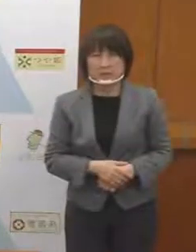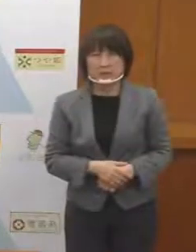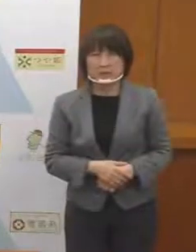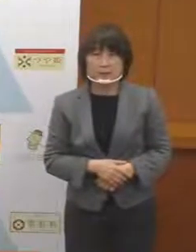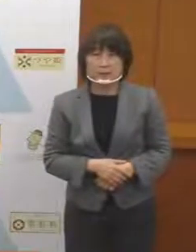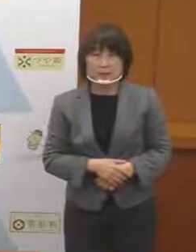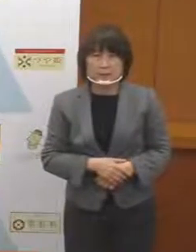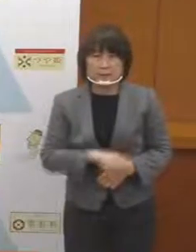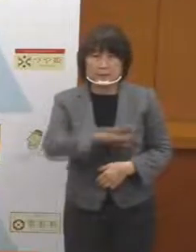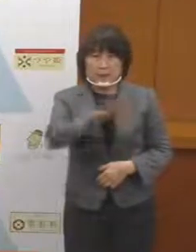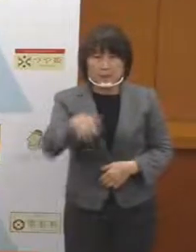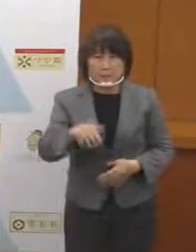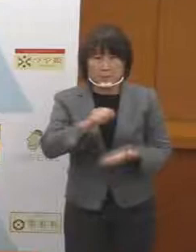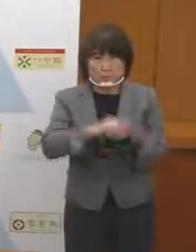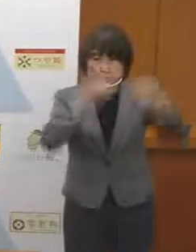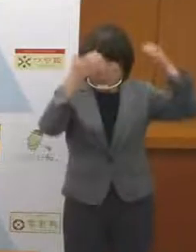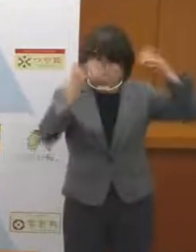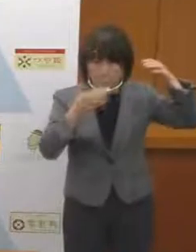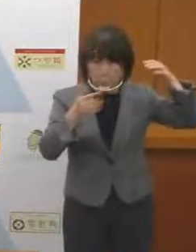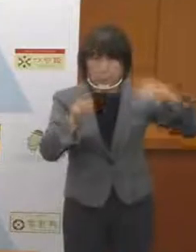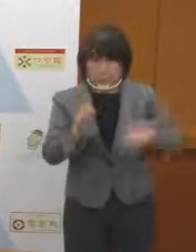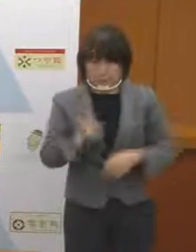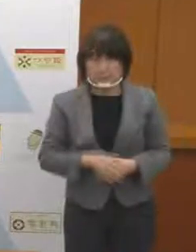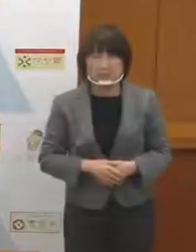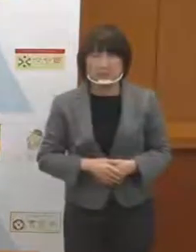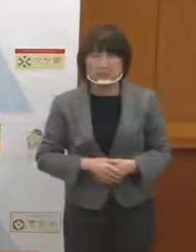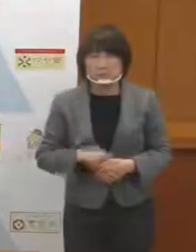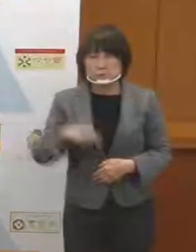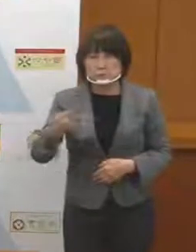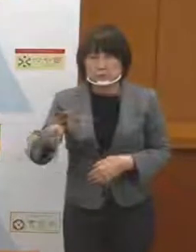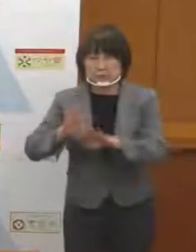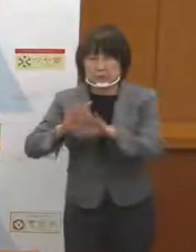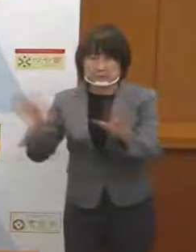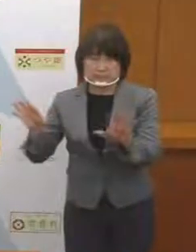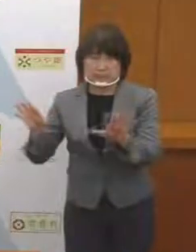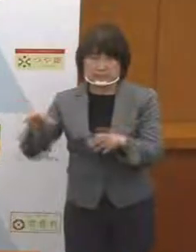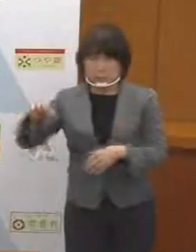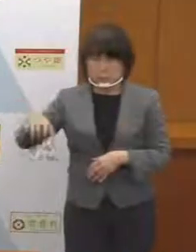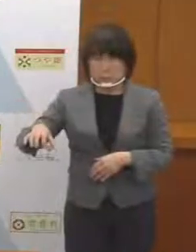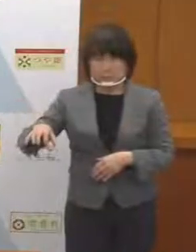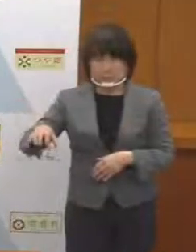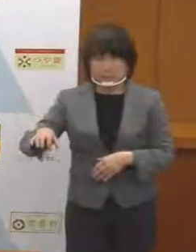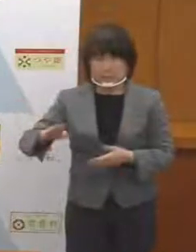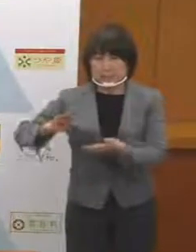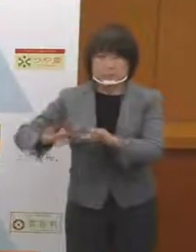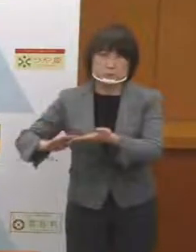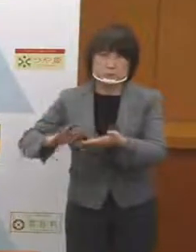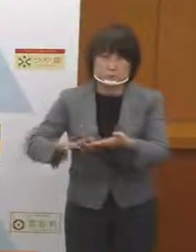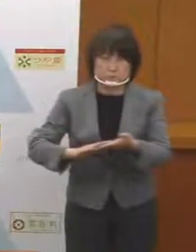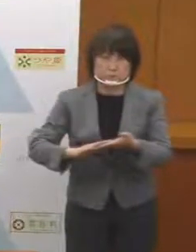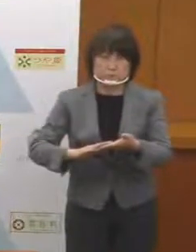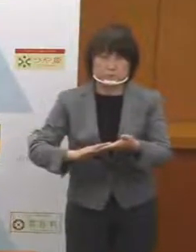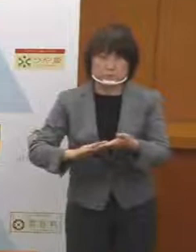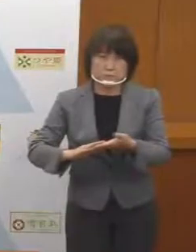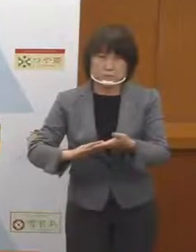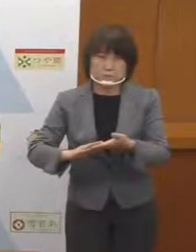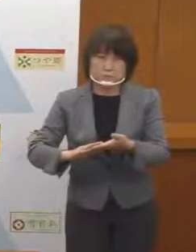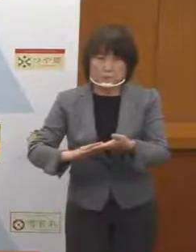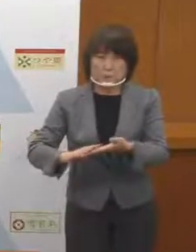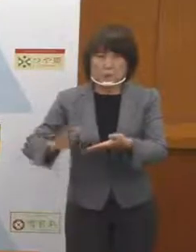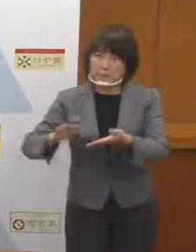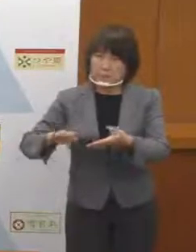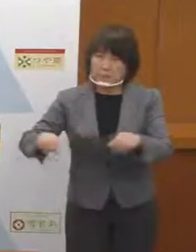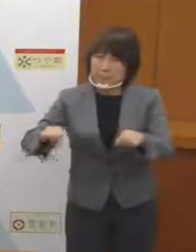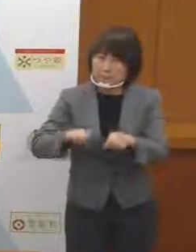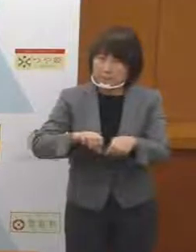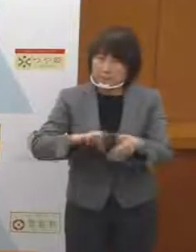山の誹謗は次の開催地次期開催地に大会を引きすぐ引き継ぐバトン